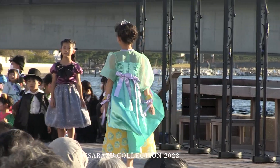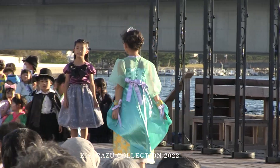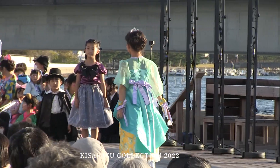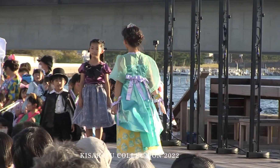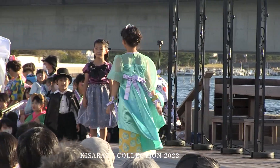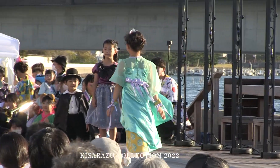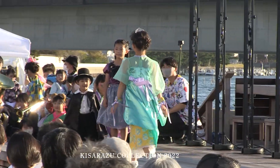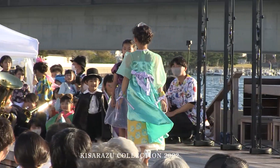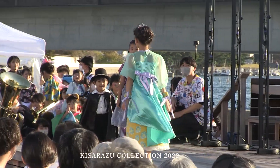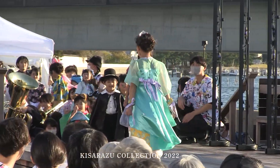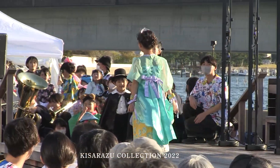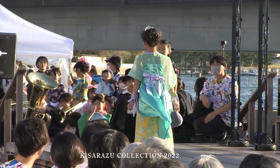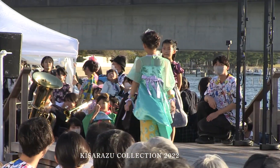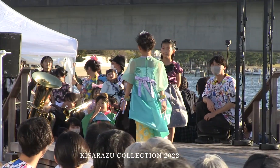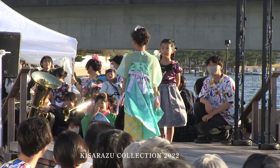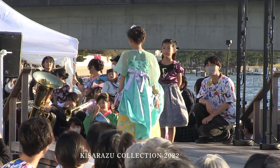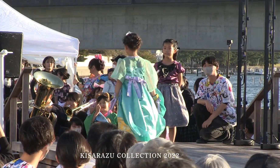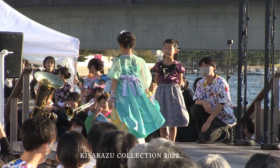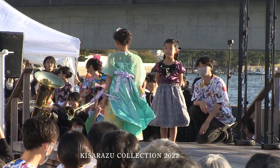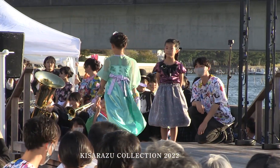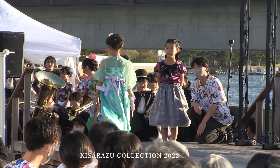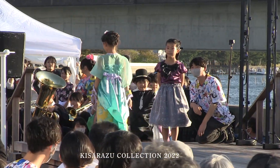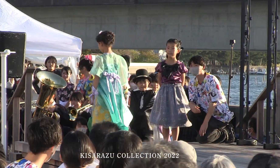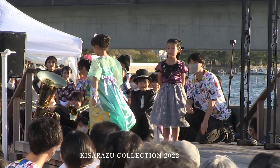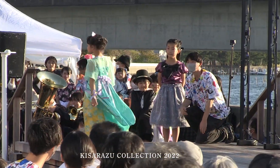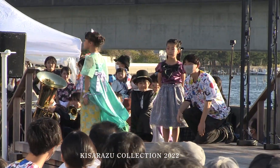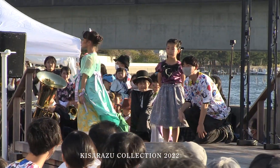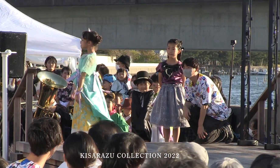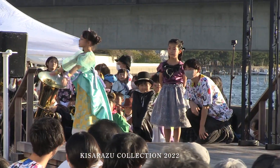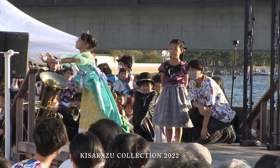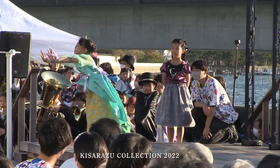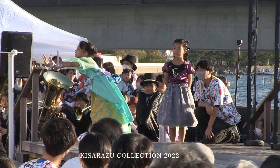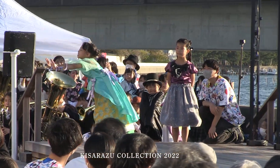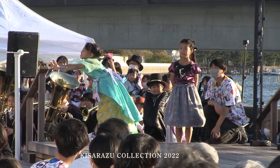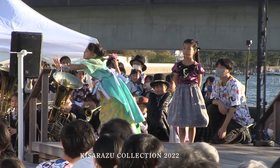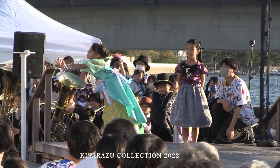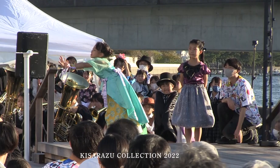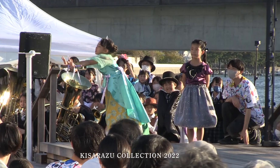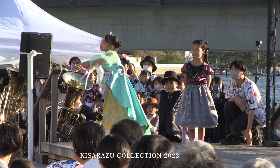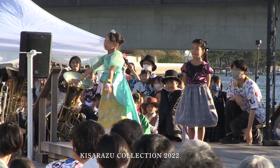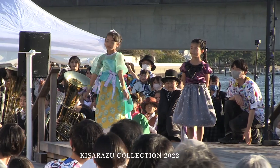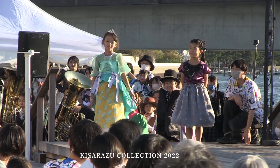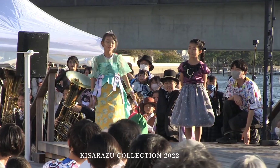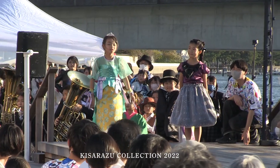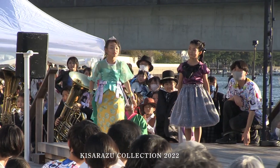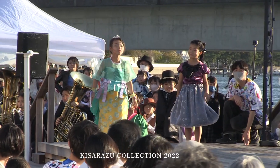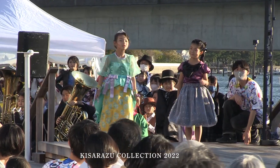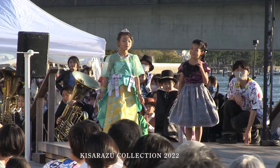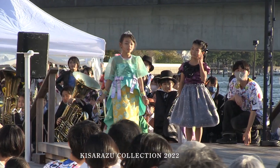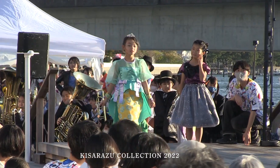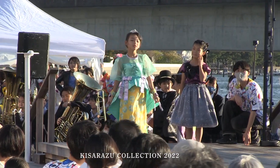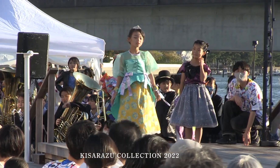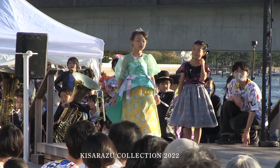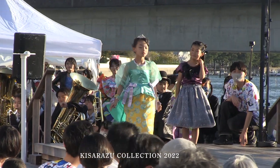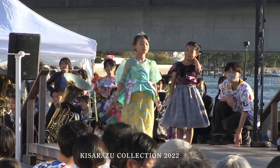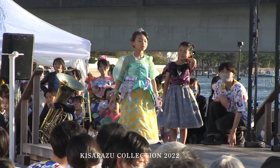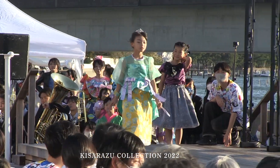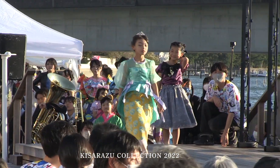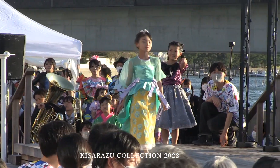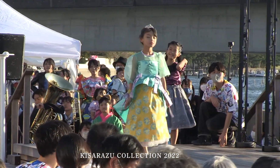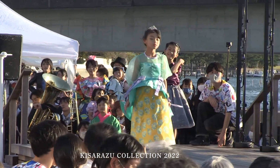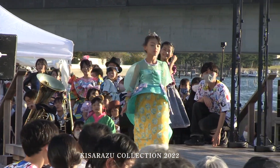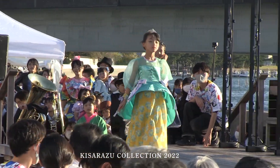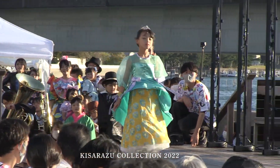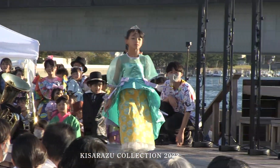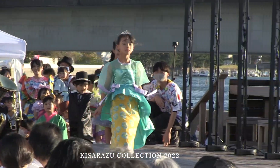ゃん。衣装のテーマはプリンセスで、ゆずきちゃんはミント色と紫色が好きなので